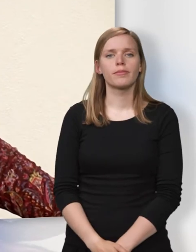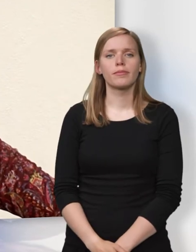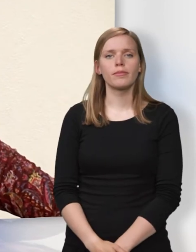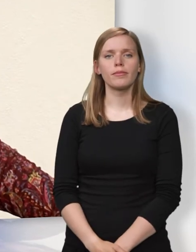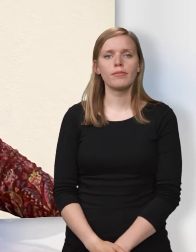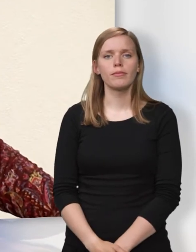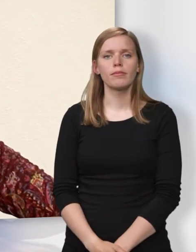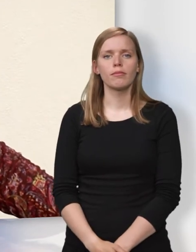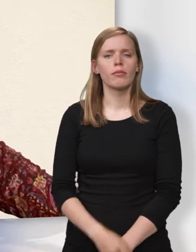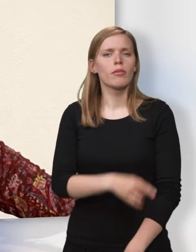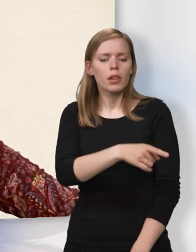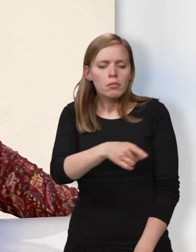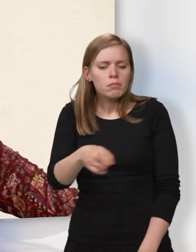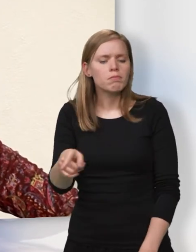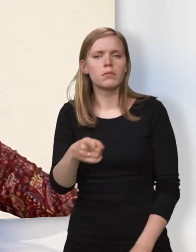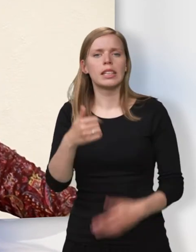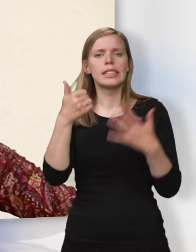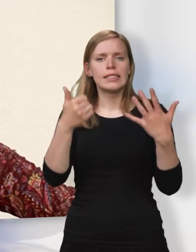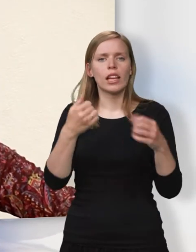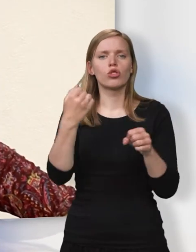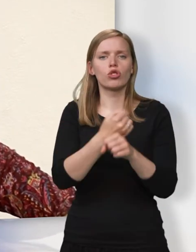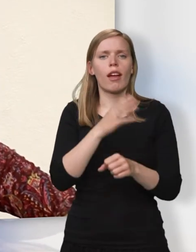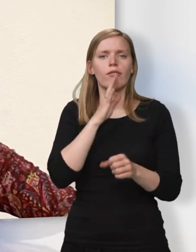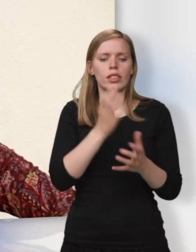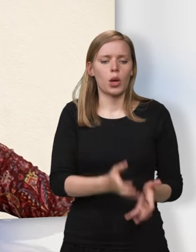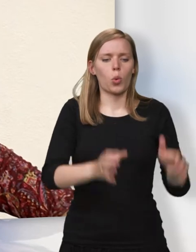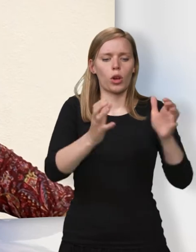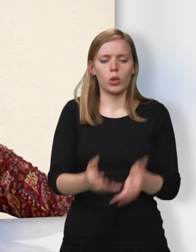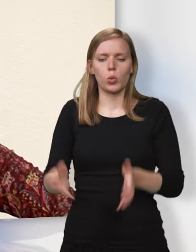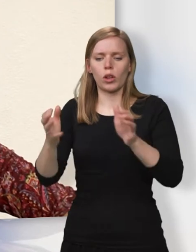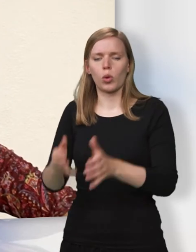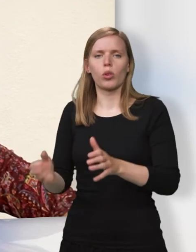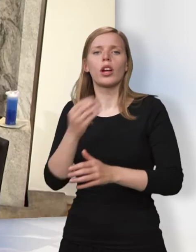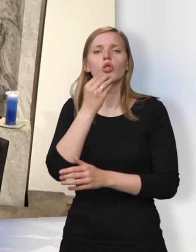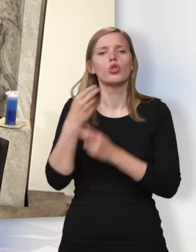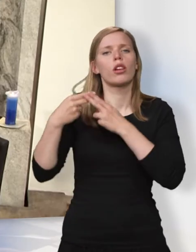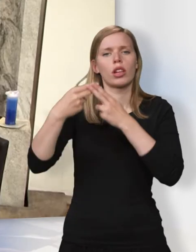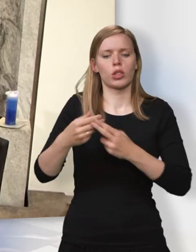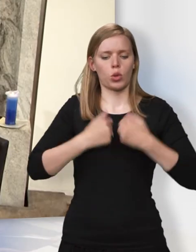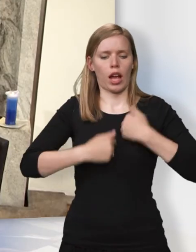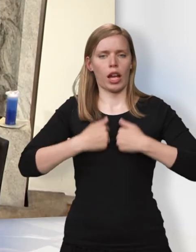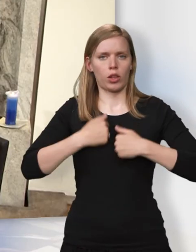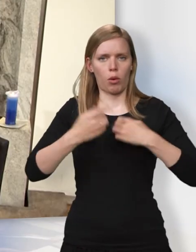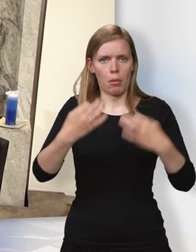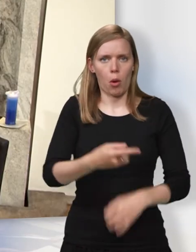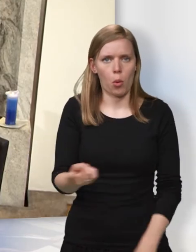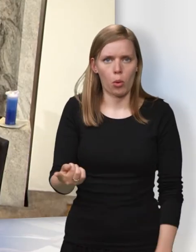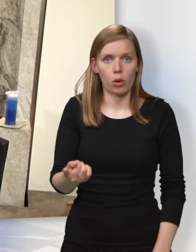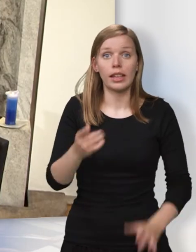Es standen aber dort 6 steinerne Wasserkrüge für die Reinigung nach jüdischer Sitte. Jesus spricht zu